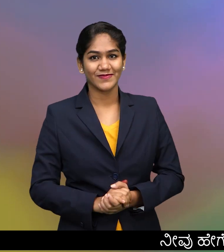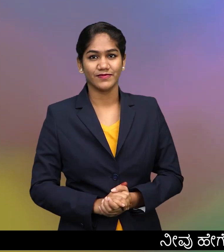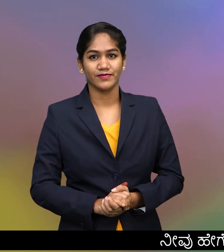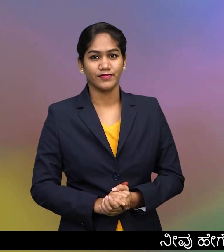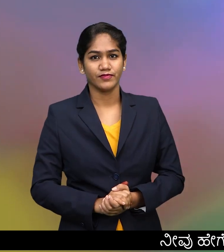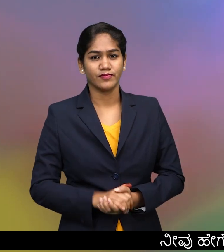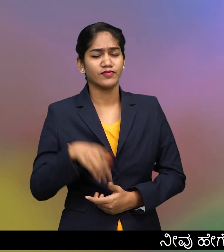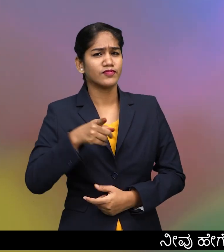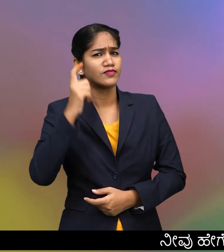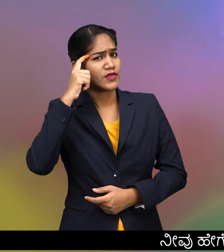ನೀವು ಹೇಗೆ ಯೋಚಿಸಬಹುದು?